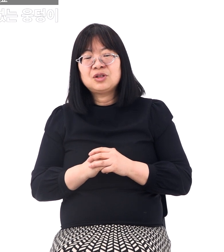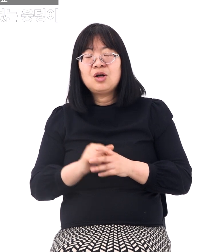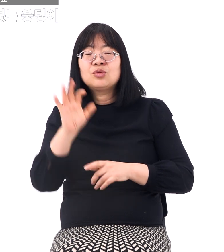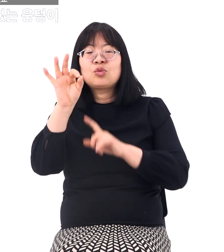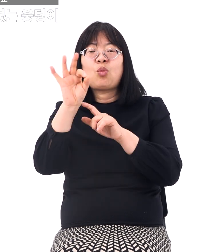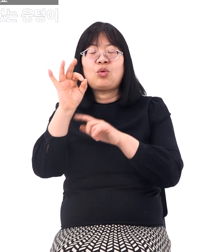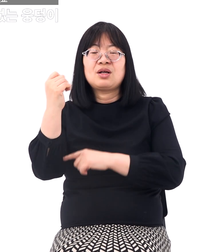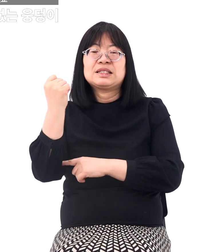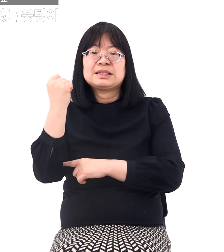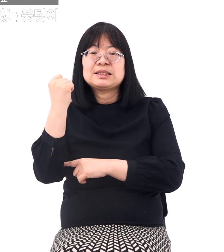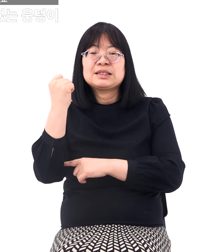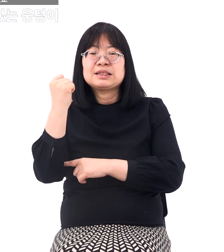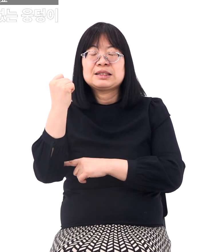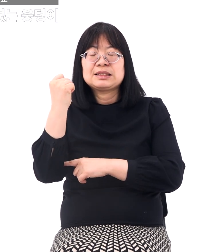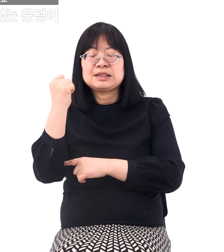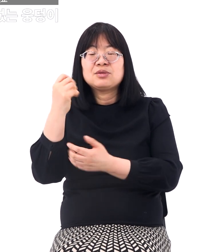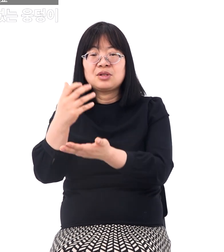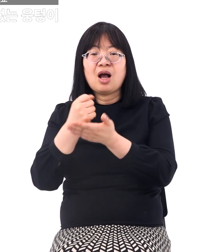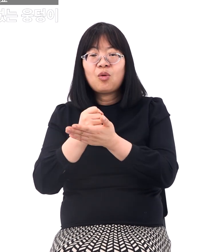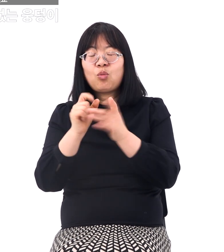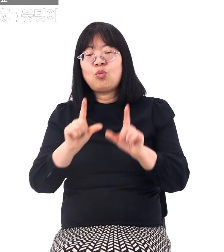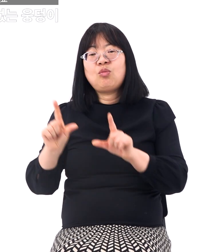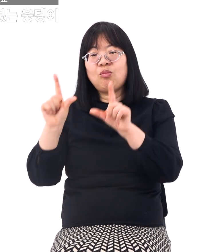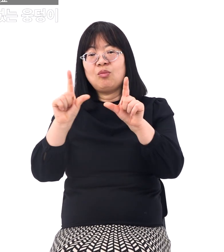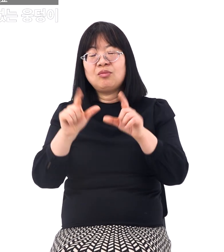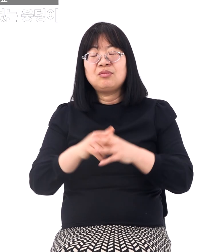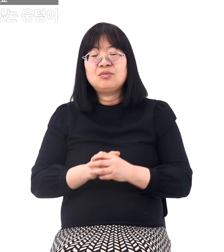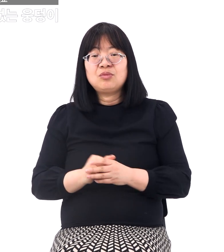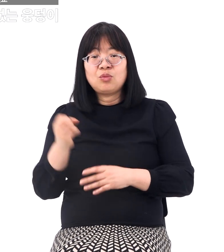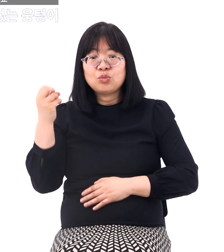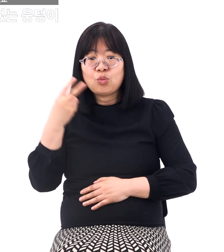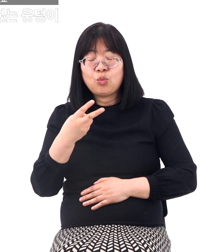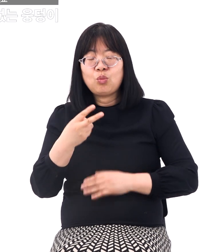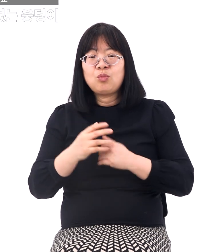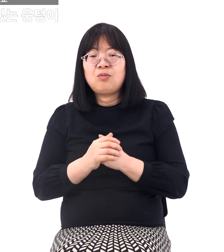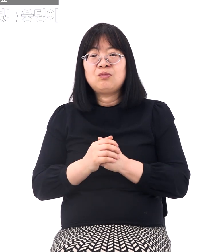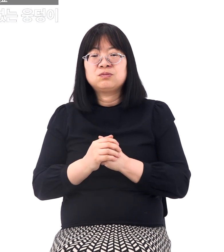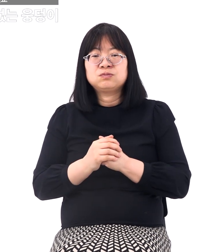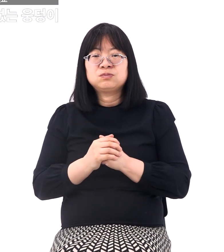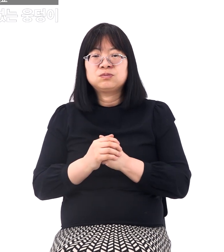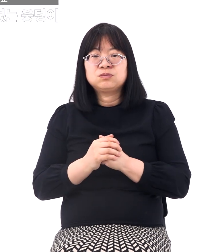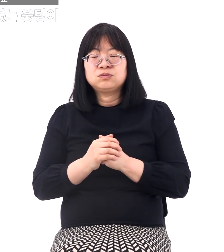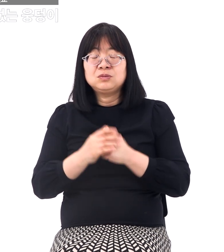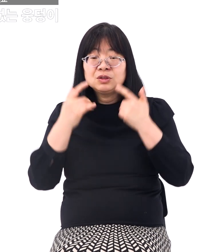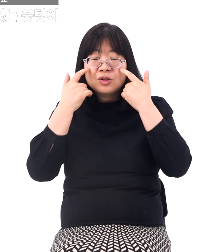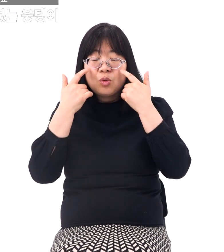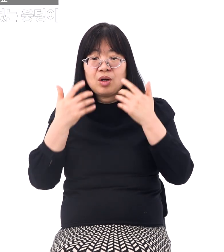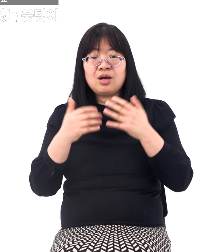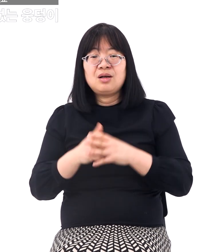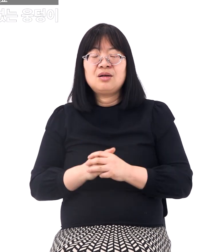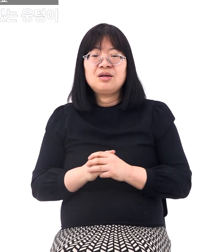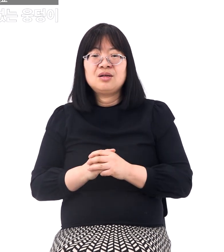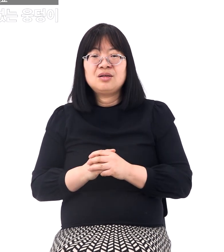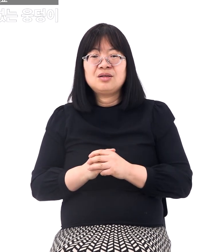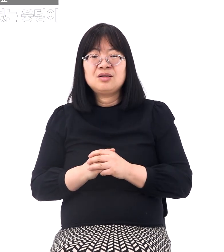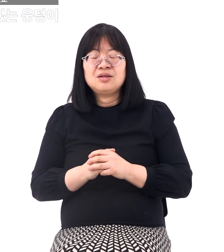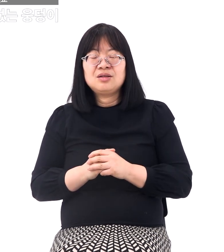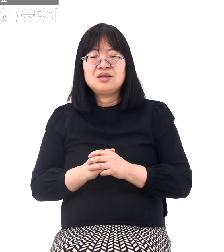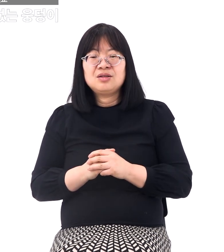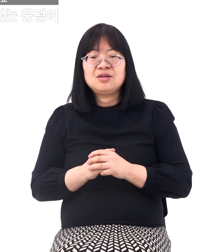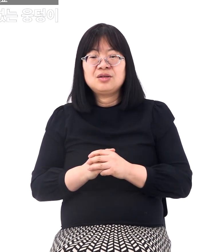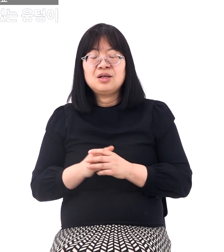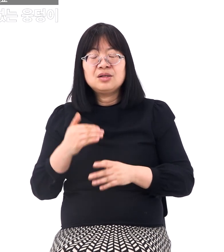위력, 은금의 위력으로 살죠. 또 하나는 뭐죠? 정확하게 어떻게 해야